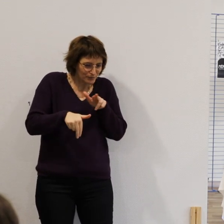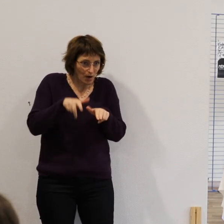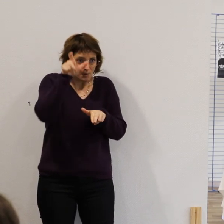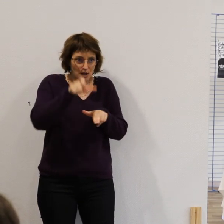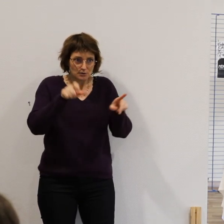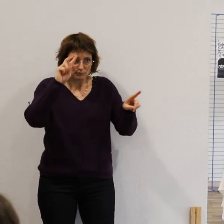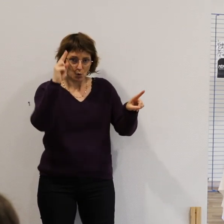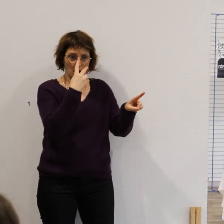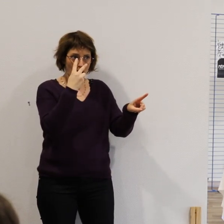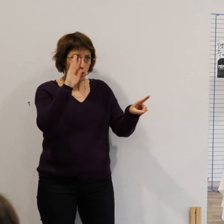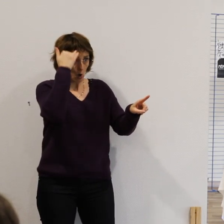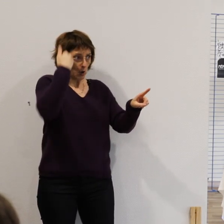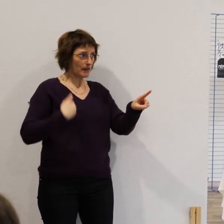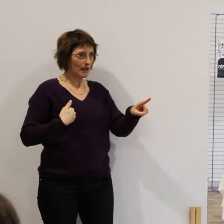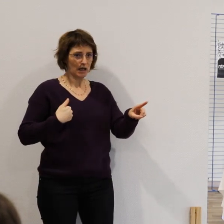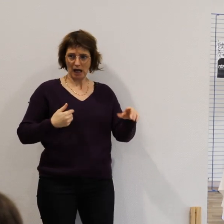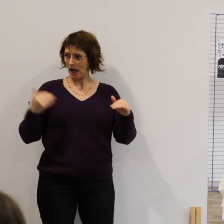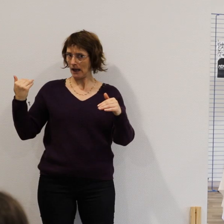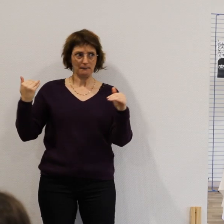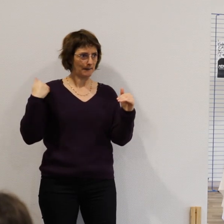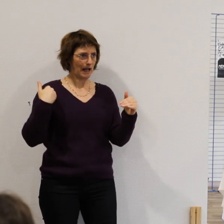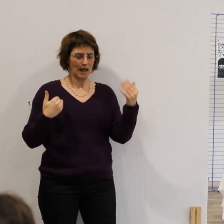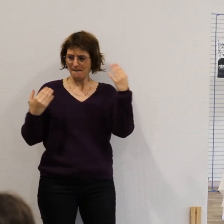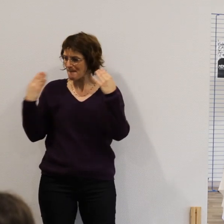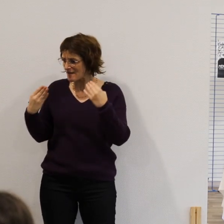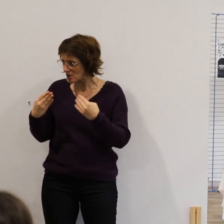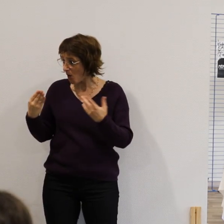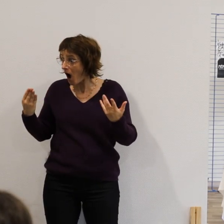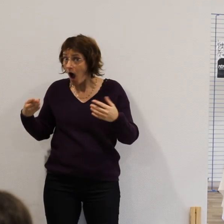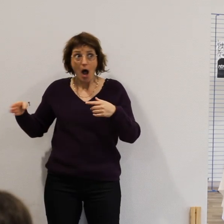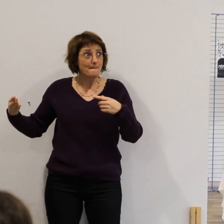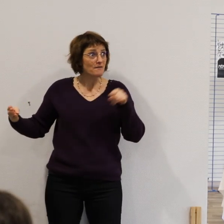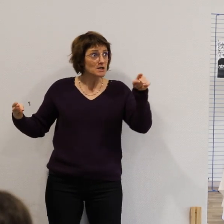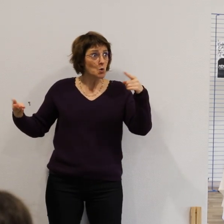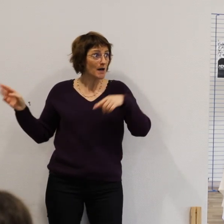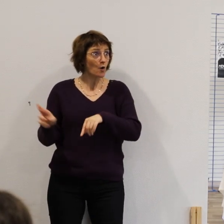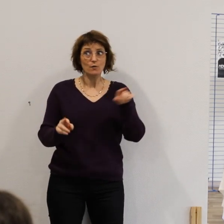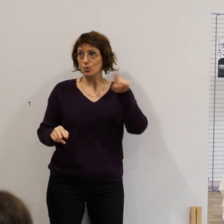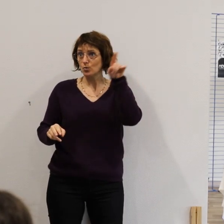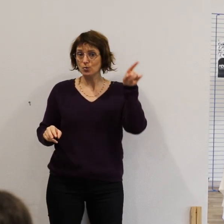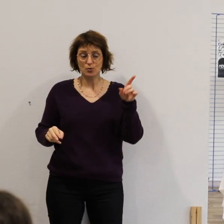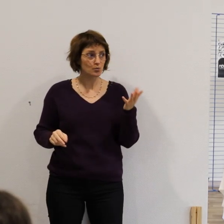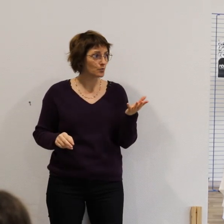reconnut. « Méphisto !» s'écria-t-il. « Méphisto est revenu !»